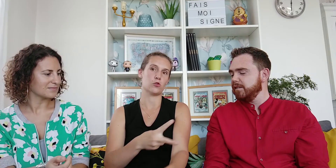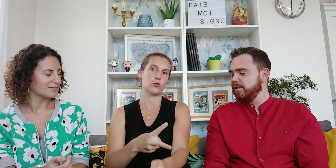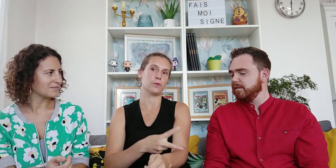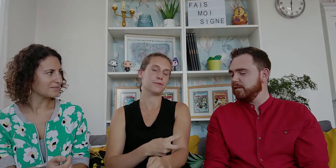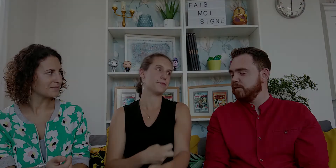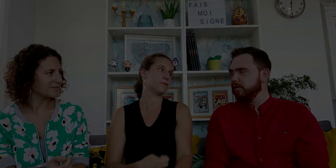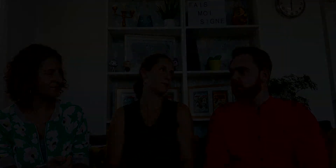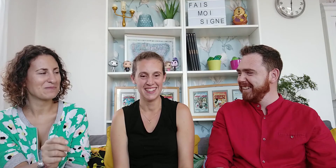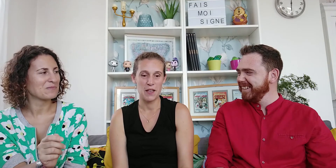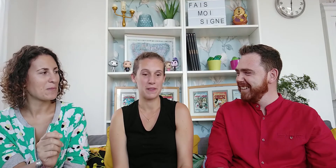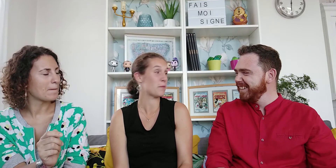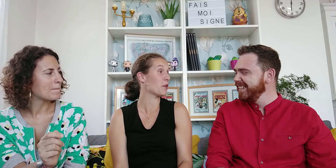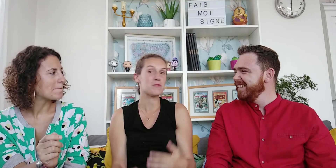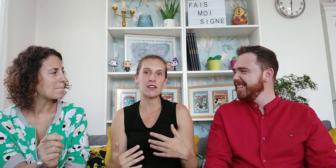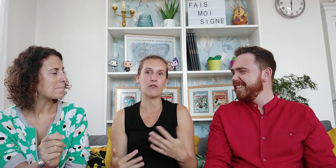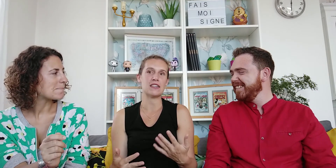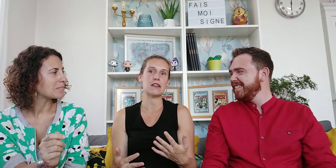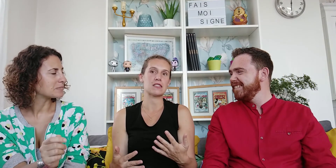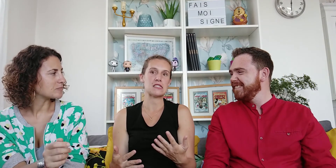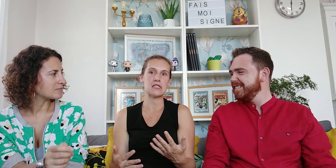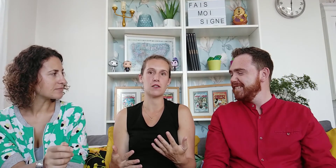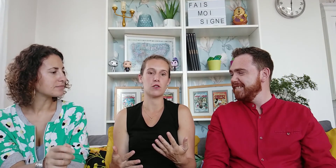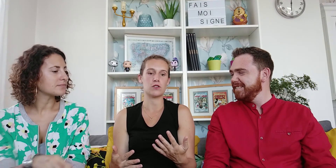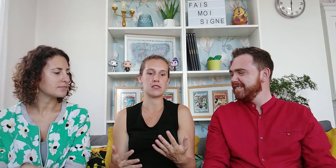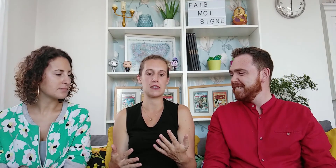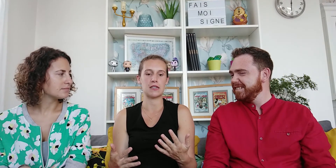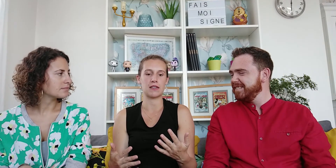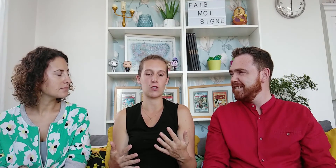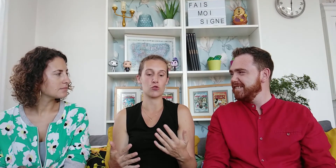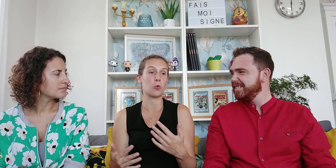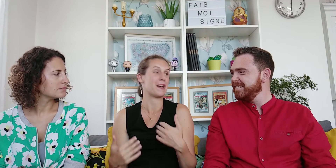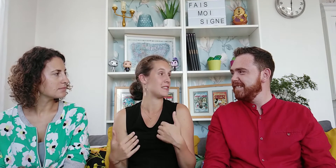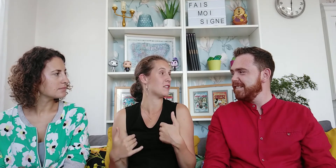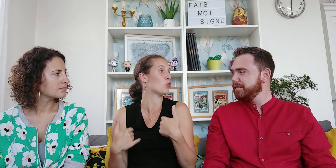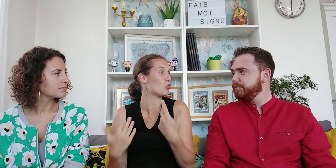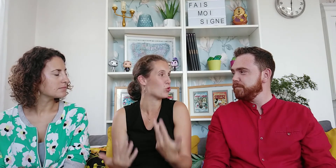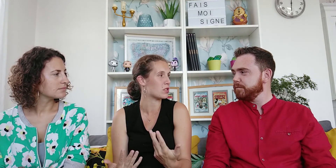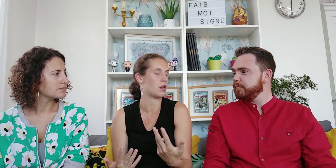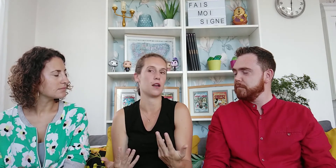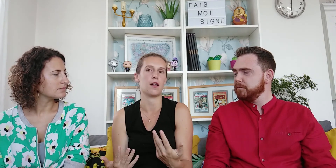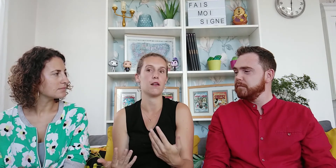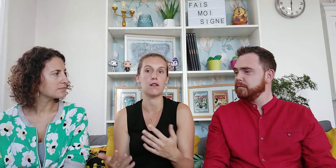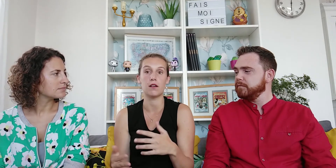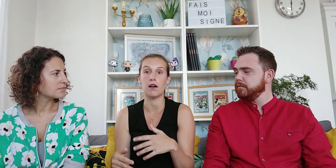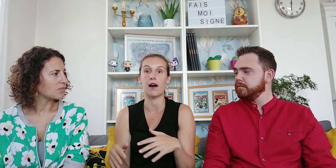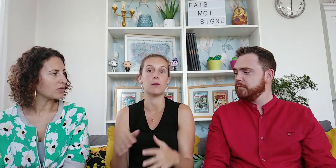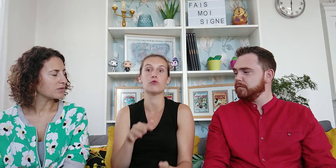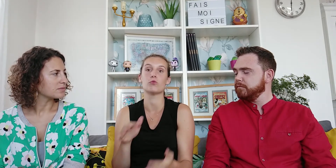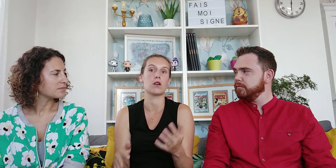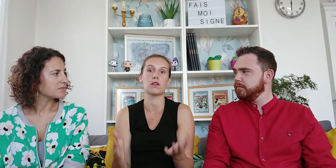dangereux. Mais c'est pour illustrer qu'en fait, la langue des signes, c'est quelque chose qu'on pratique tous à plus ou moins.